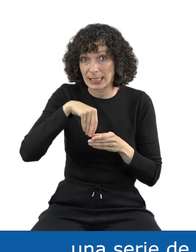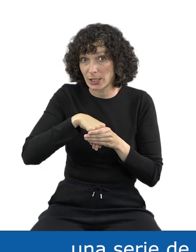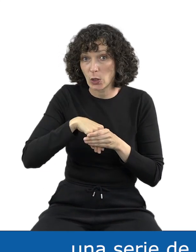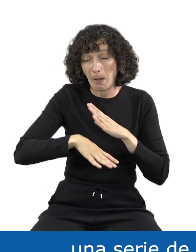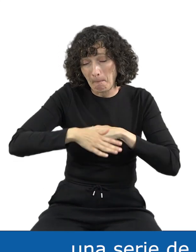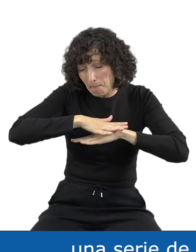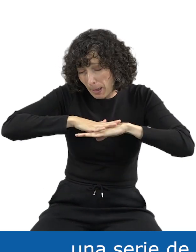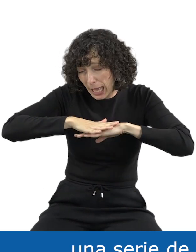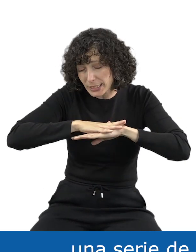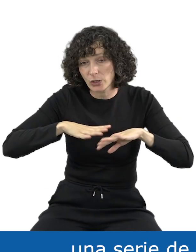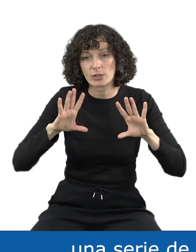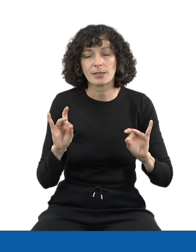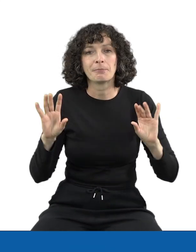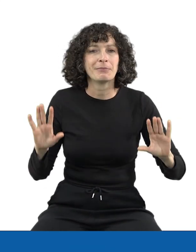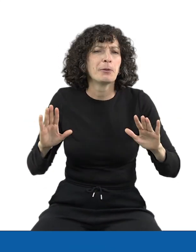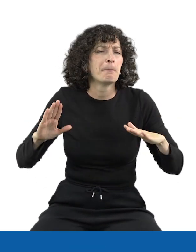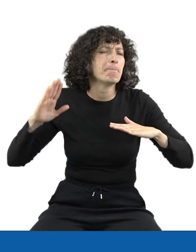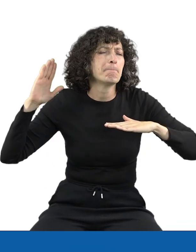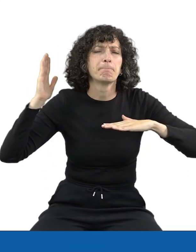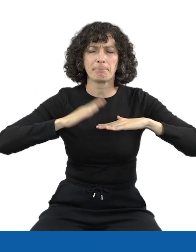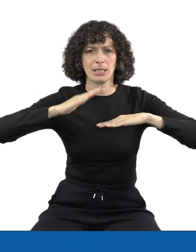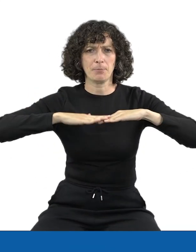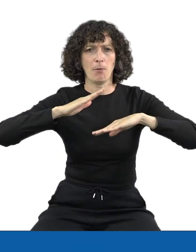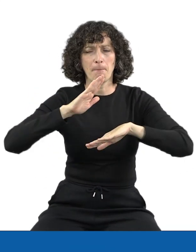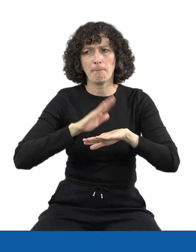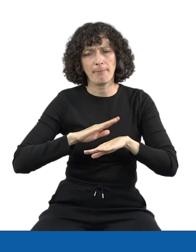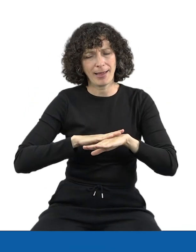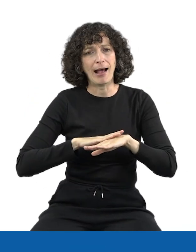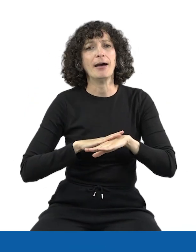una serie de contenidos muy básicos, pero por lo menos para